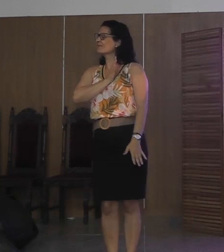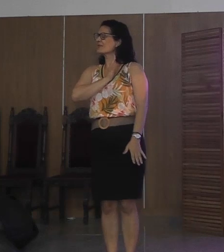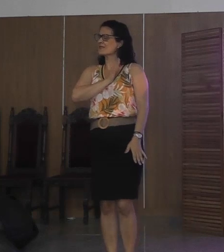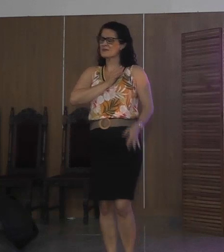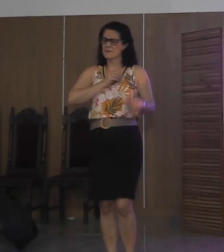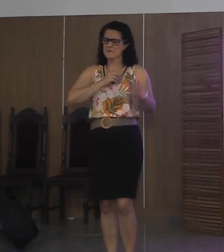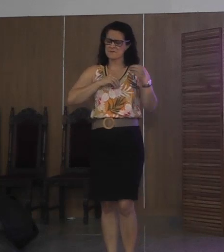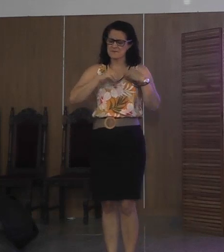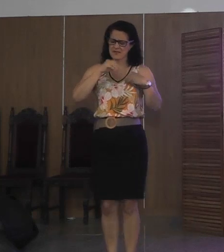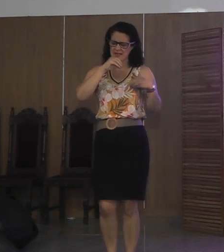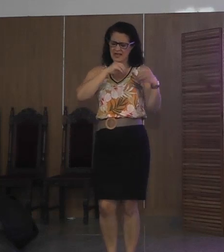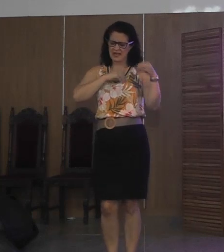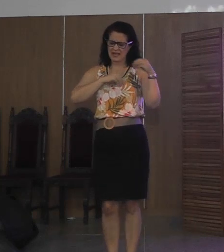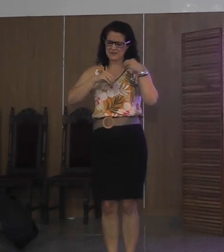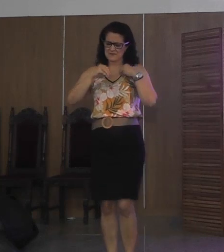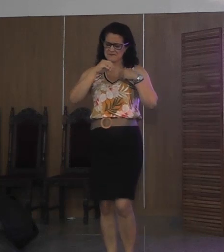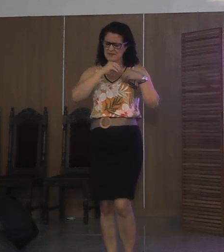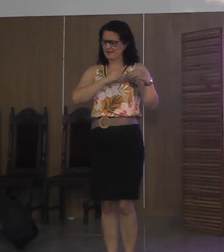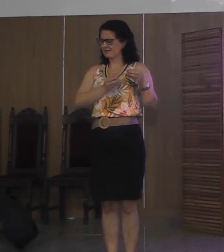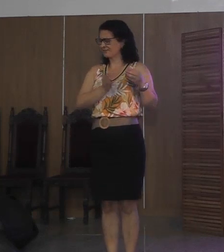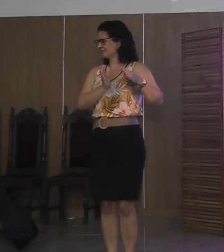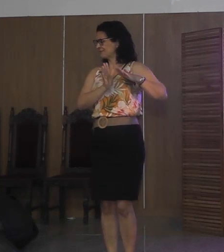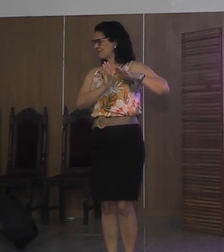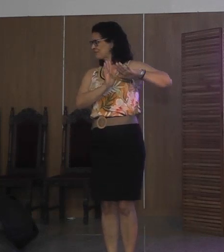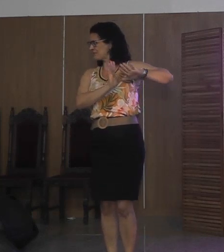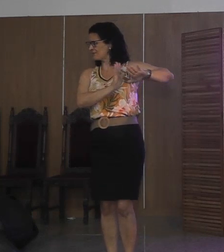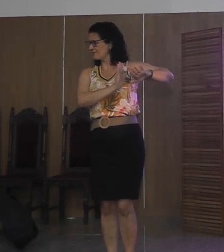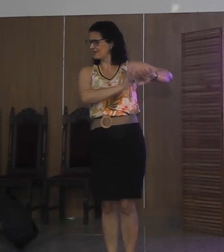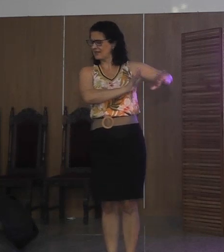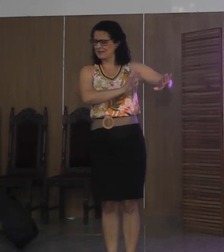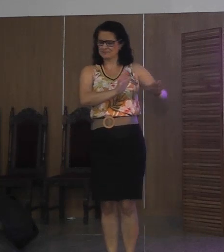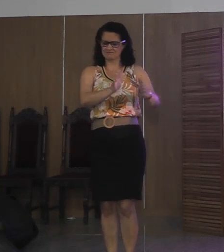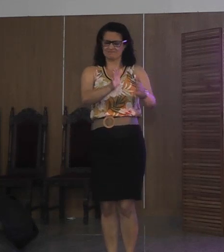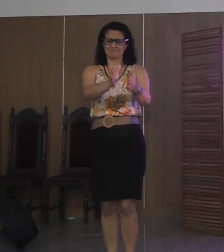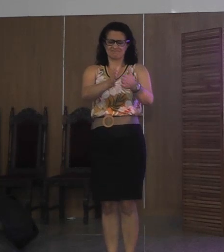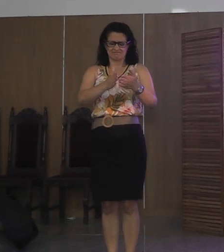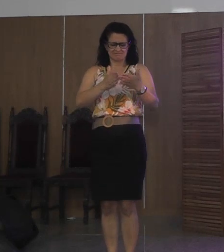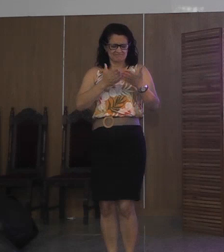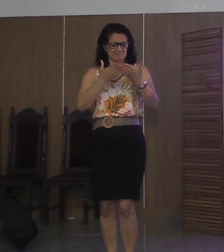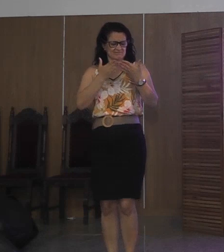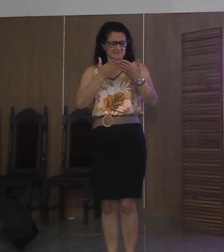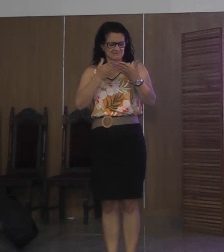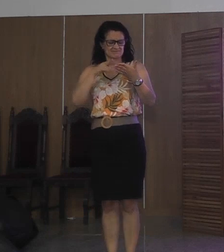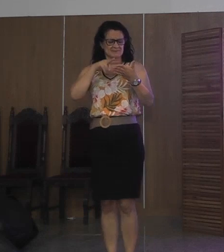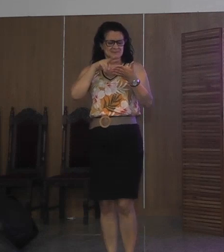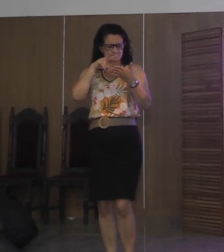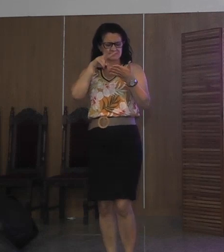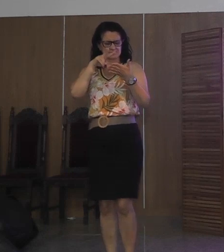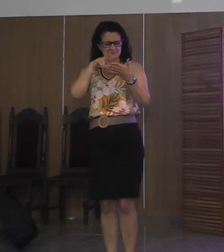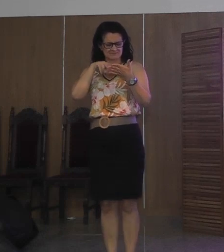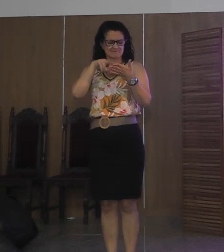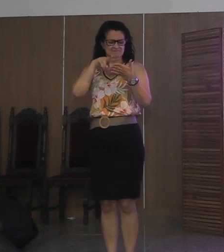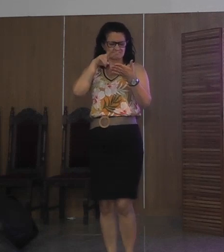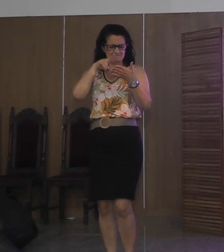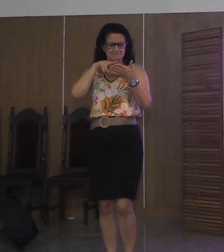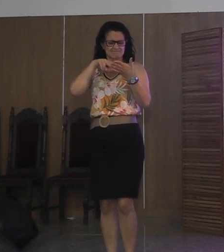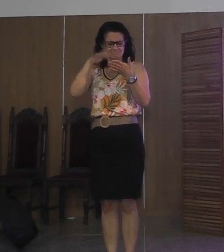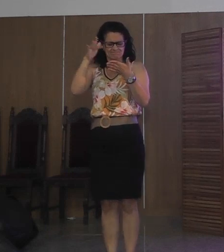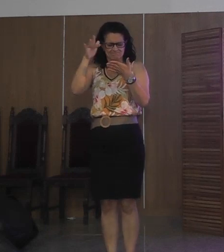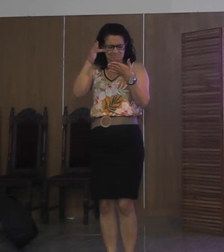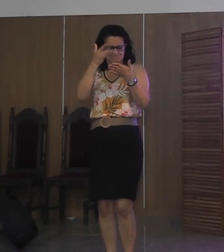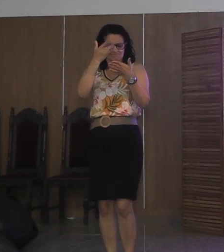Para eu não pecar contra ti, Senhor.